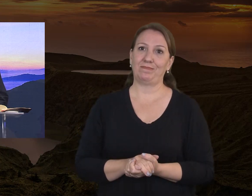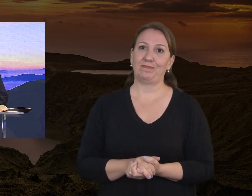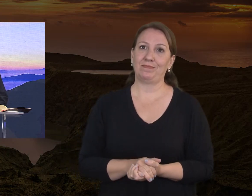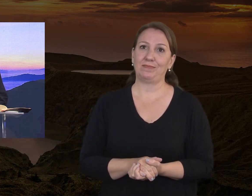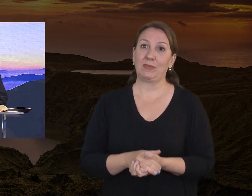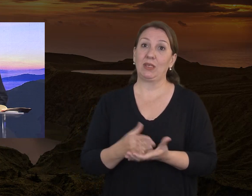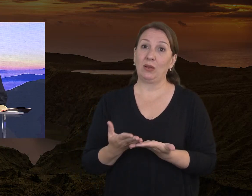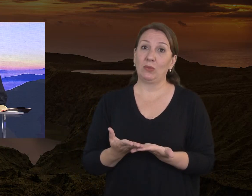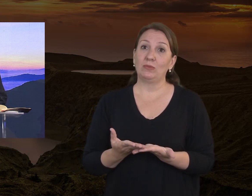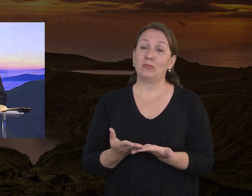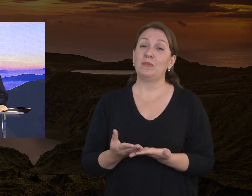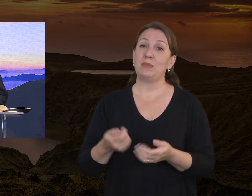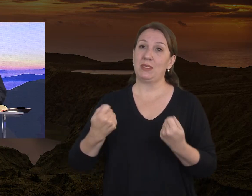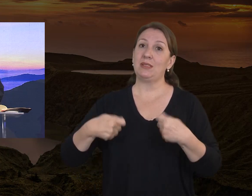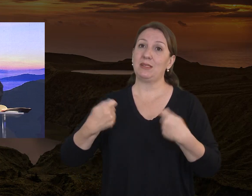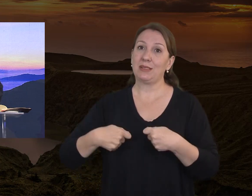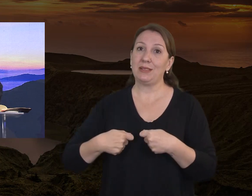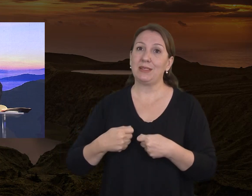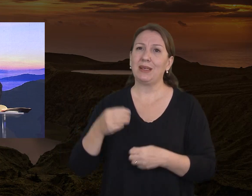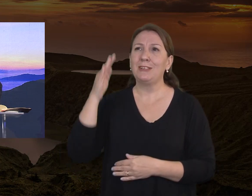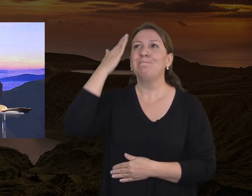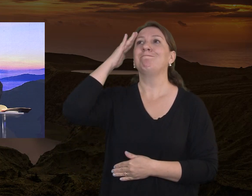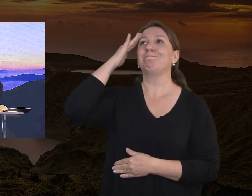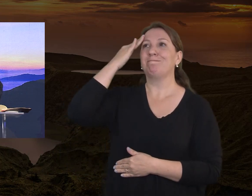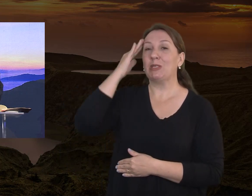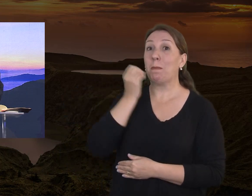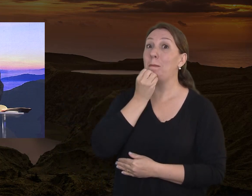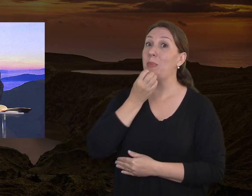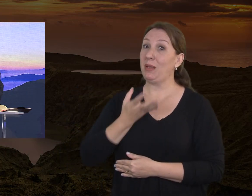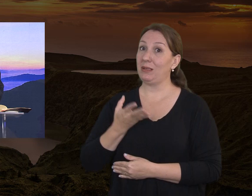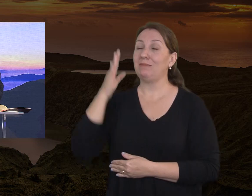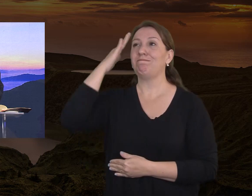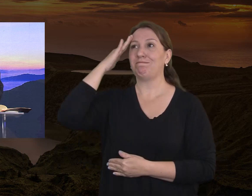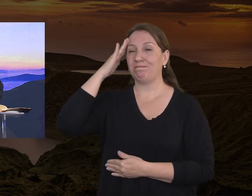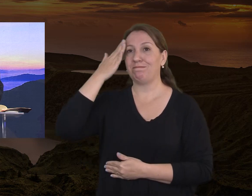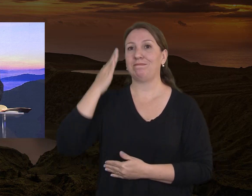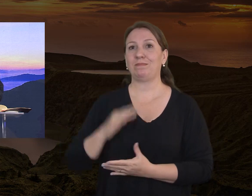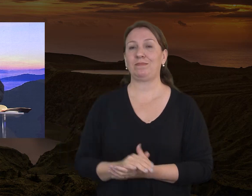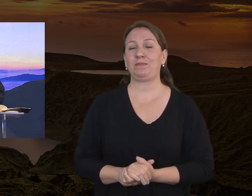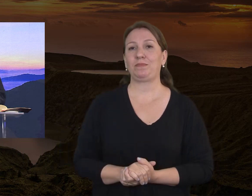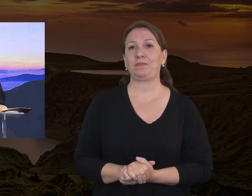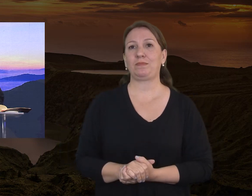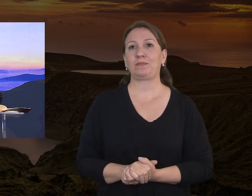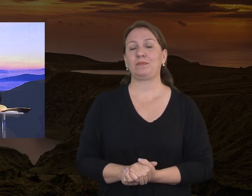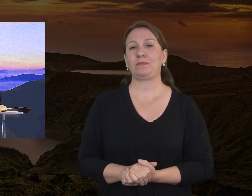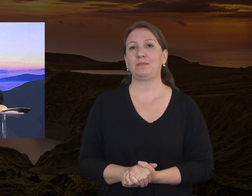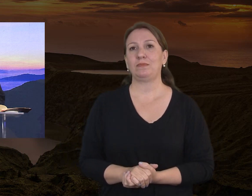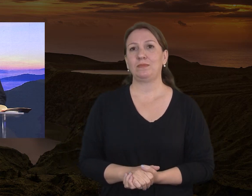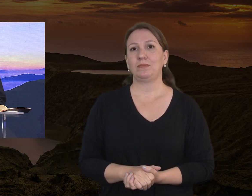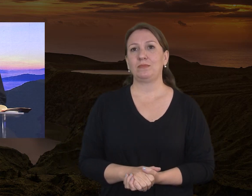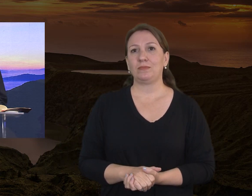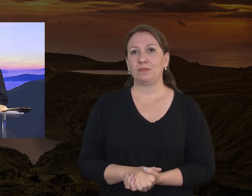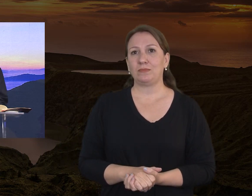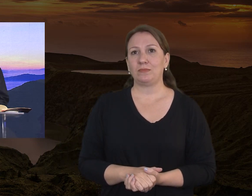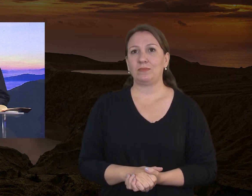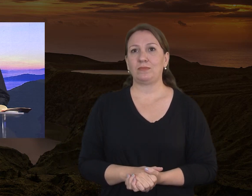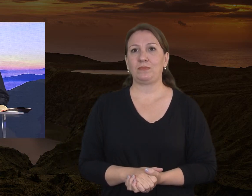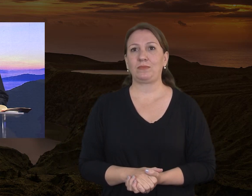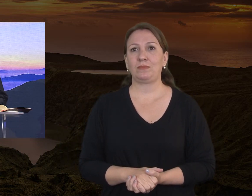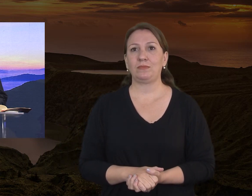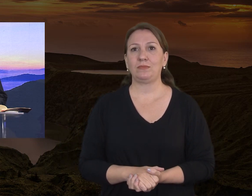né, tranquila. Portanto, o Senhor me fez voltar, e eu quero começar a dizer para vocês o seguinte: